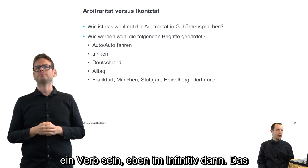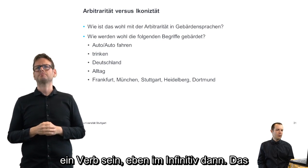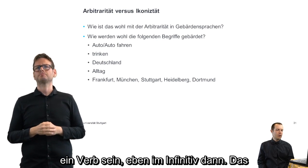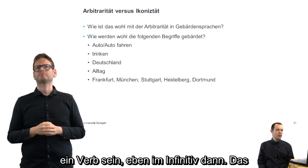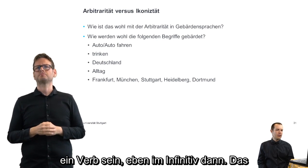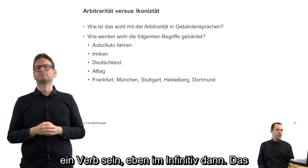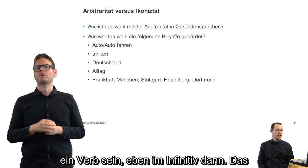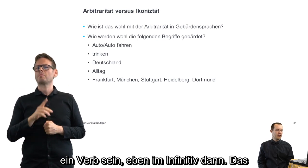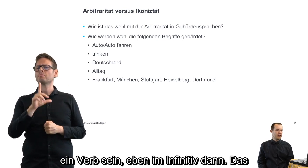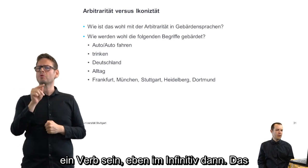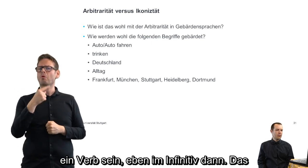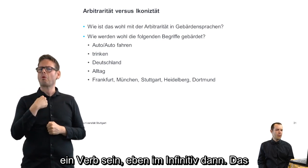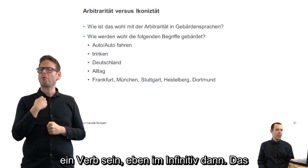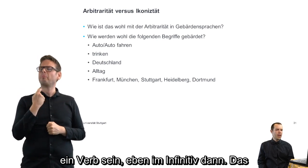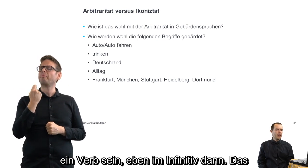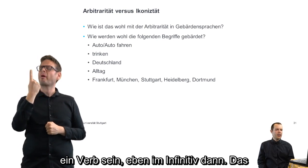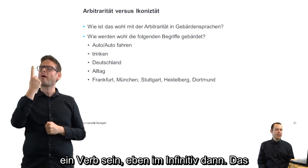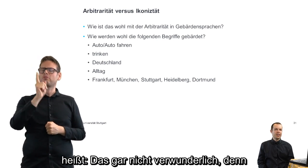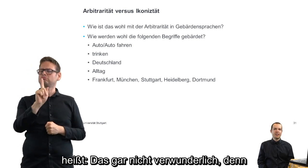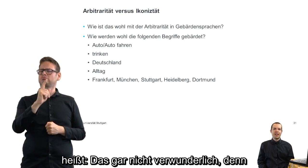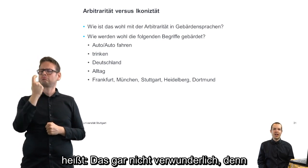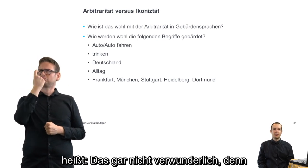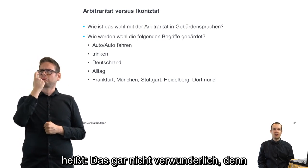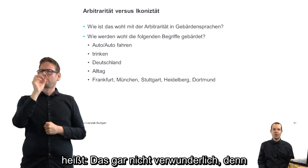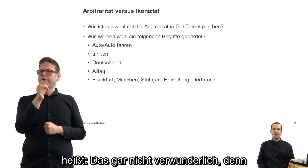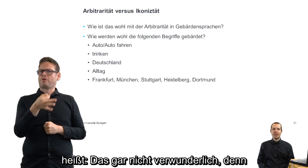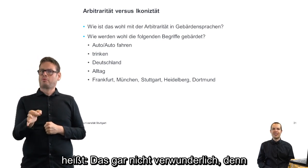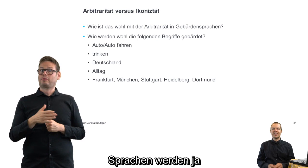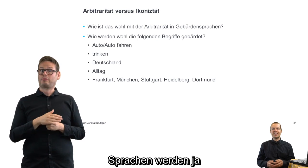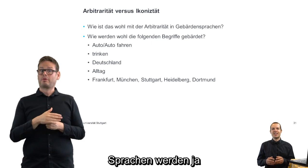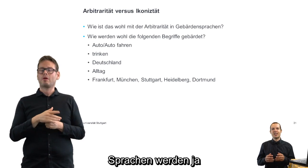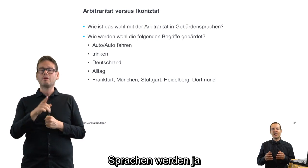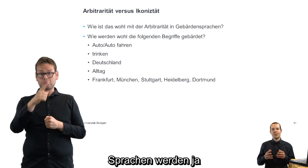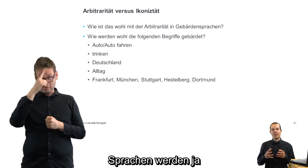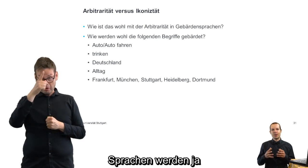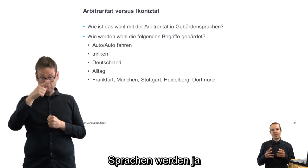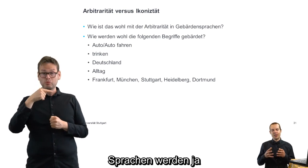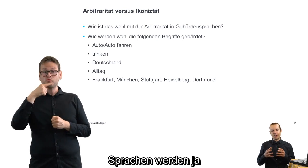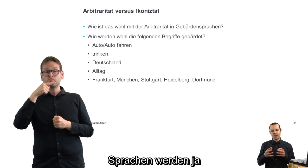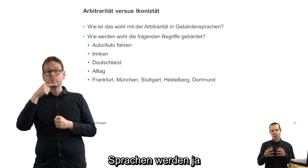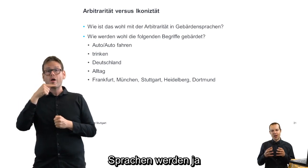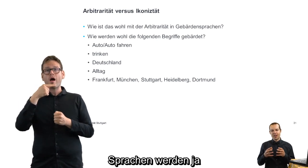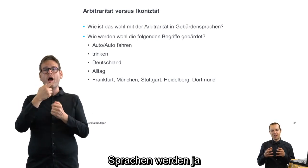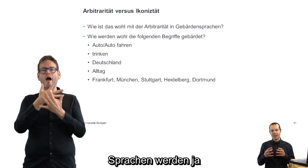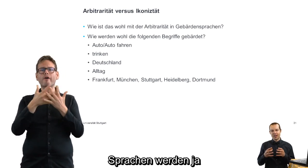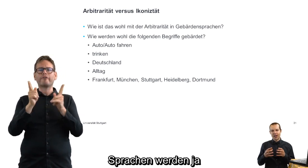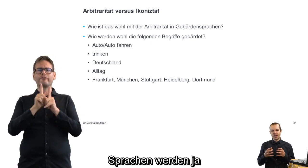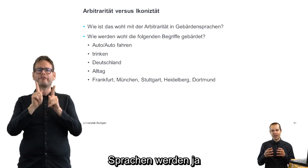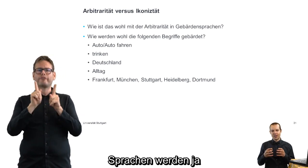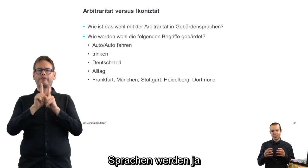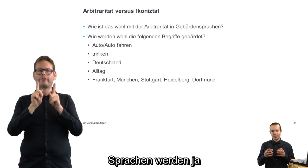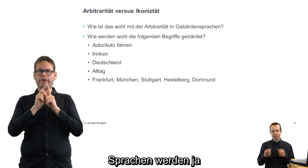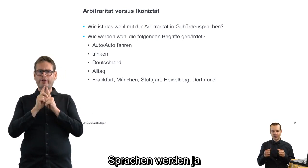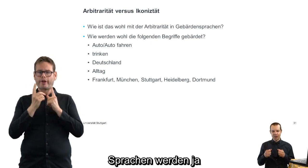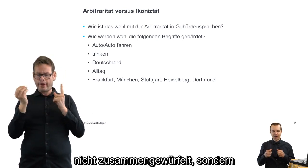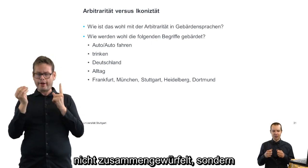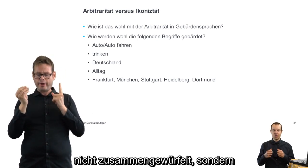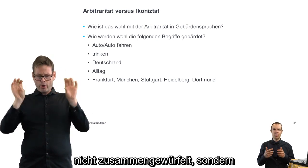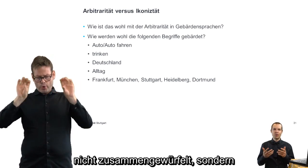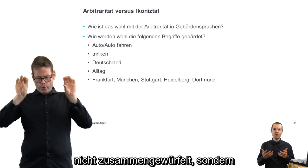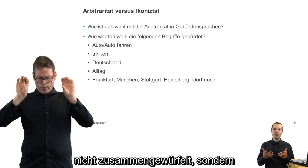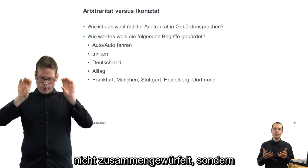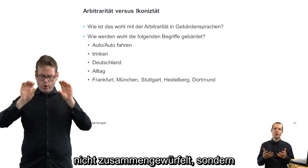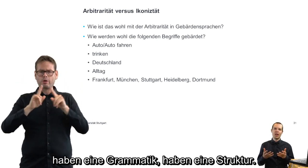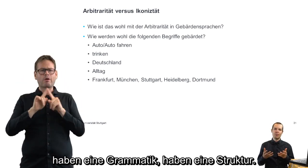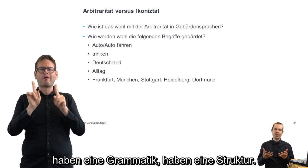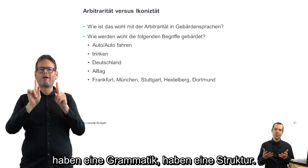Eben im Infinitiv dann. Das heißt, es ist gar nicht verwunderlich, denn Sprachen sind ja keine, werden ja nicht